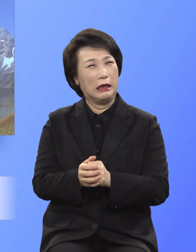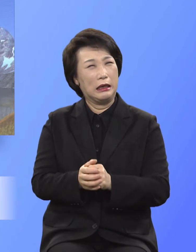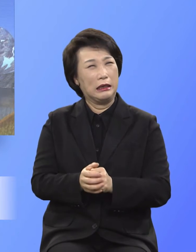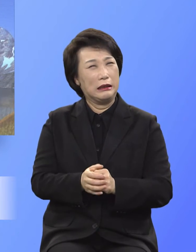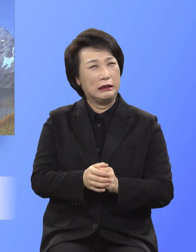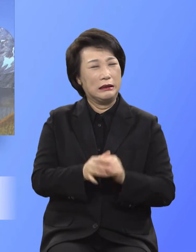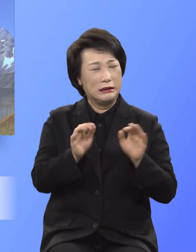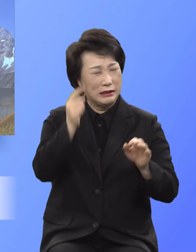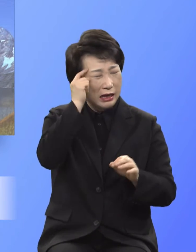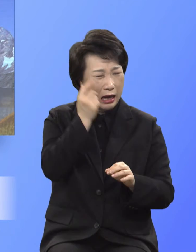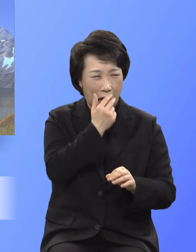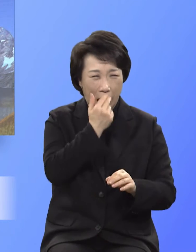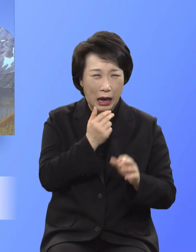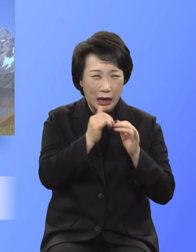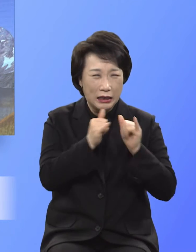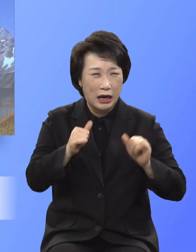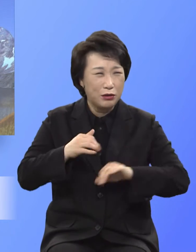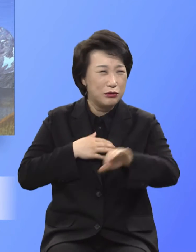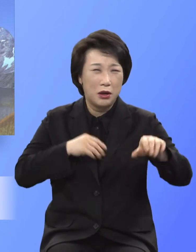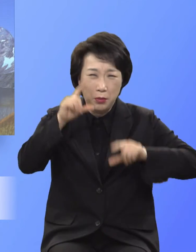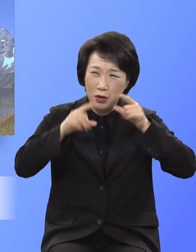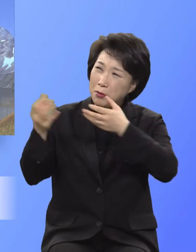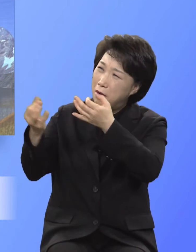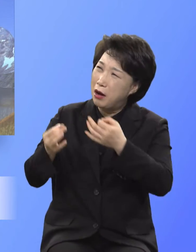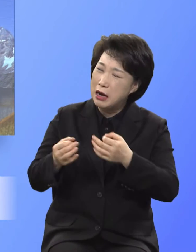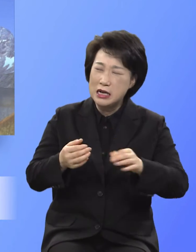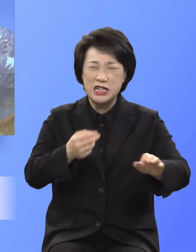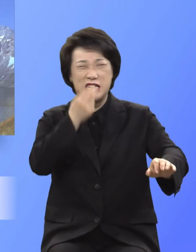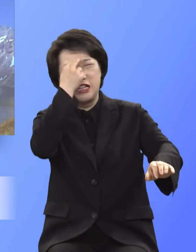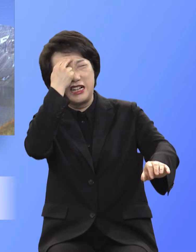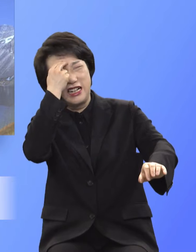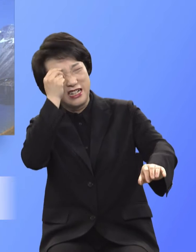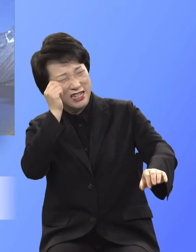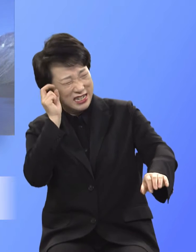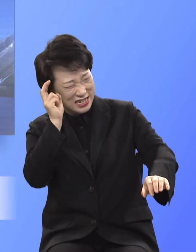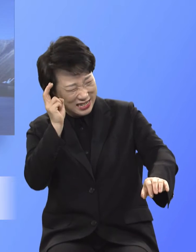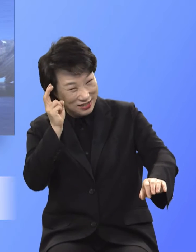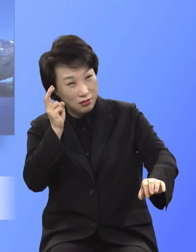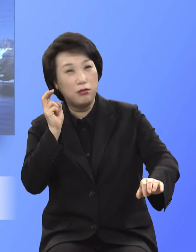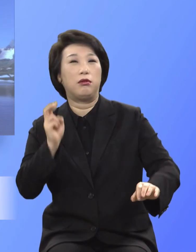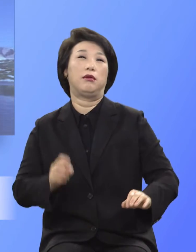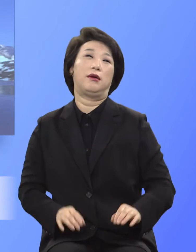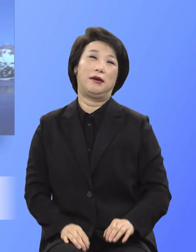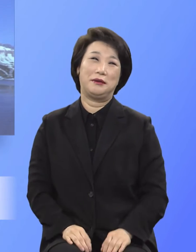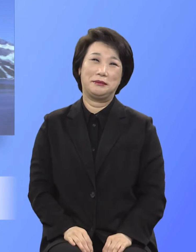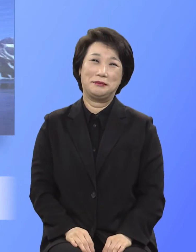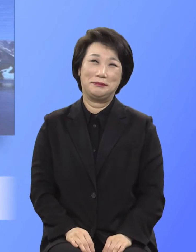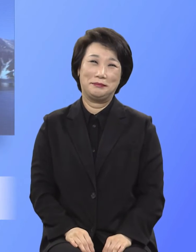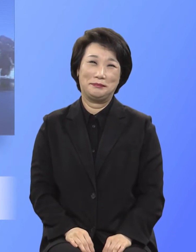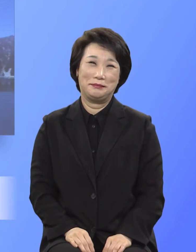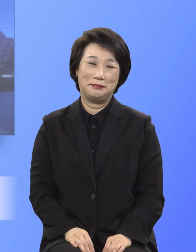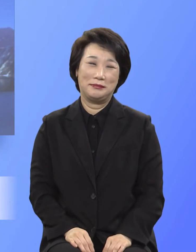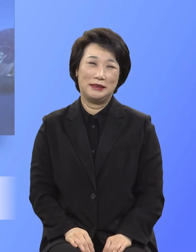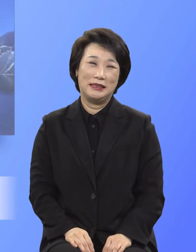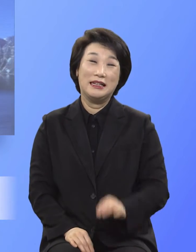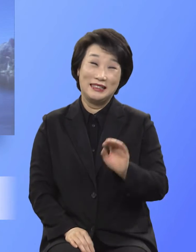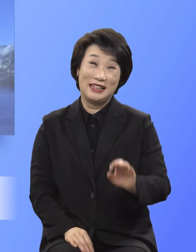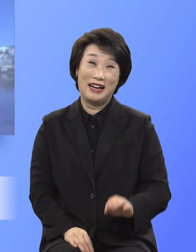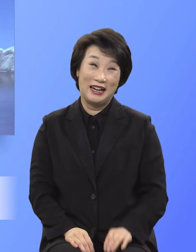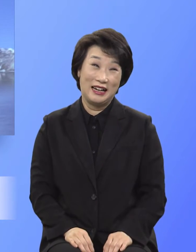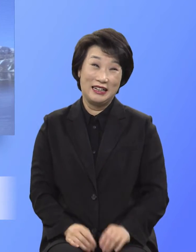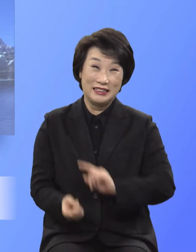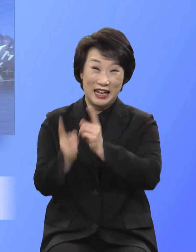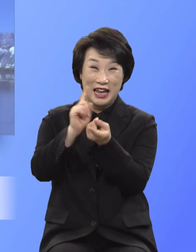철없는 인간들이 하는 모습을 바라볼 때 속을 바글바글 썩었겠는가. 오직